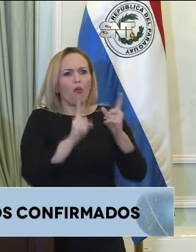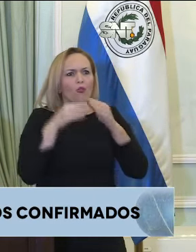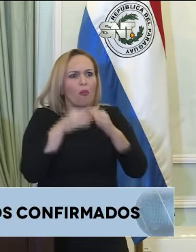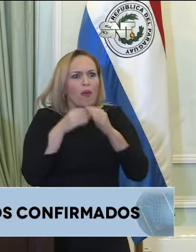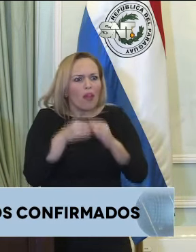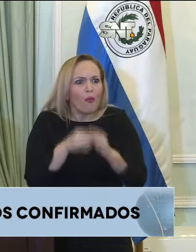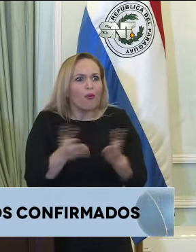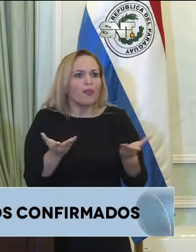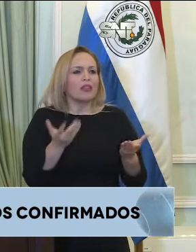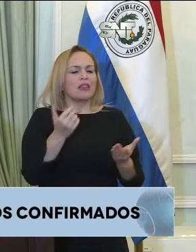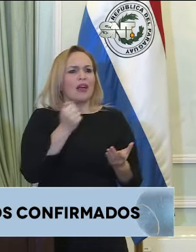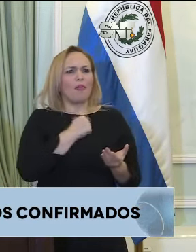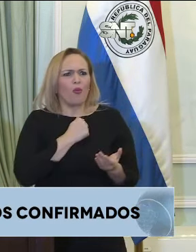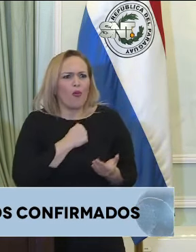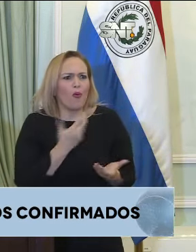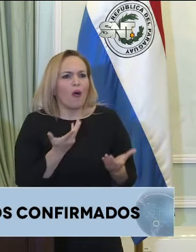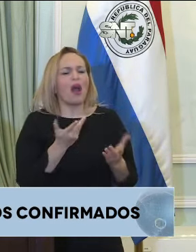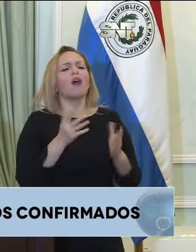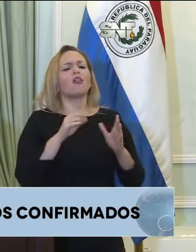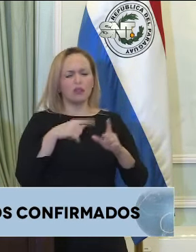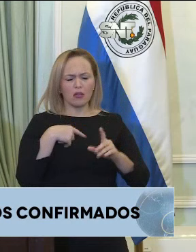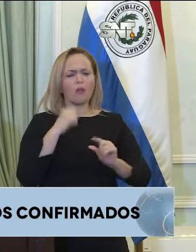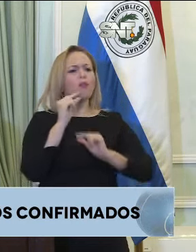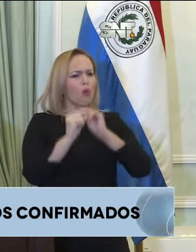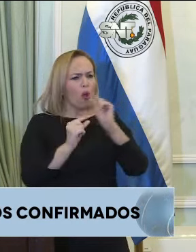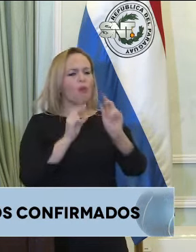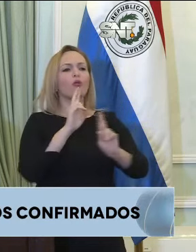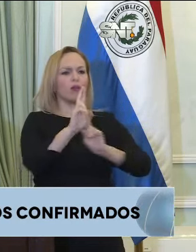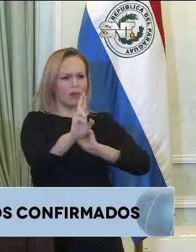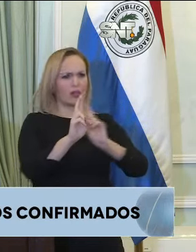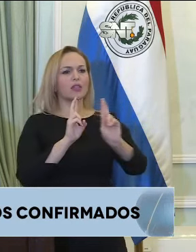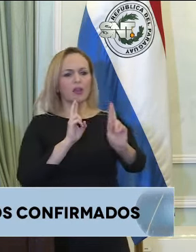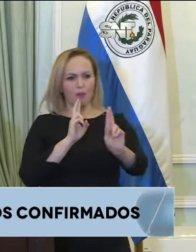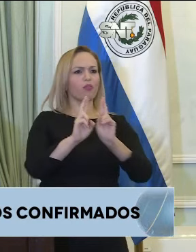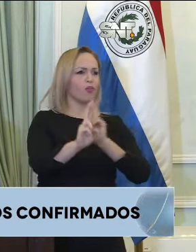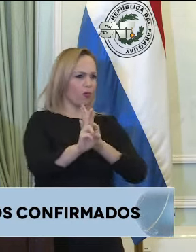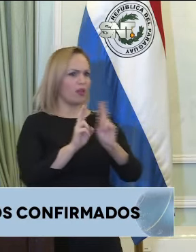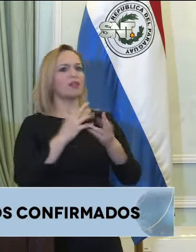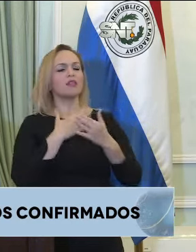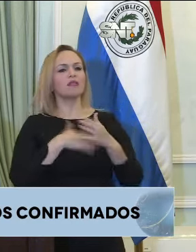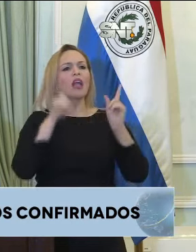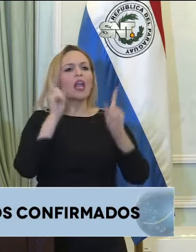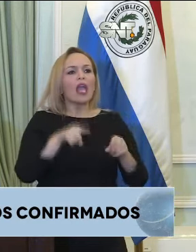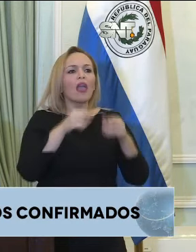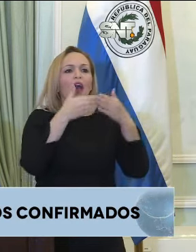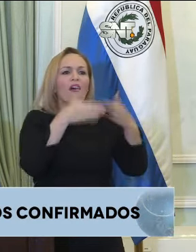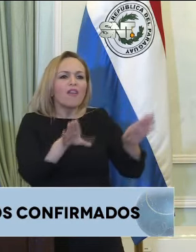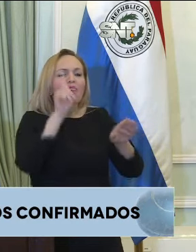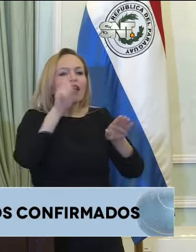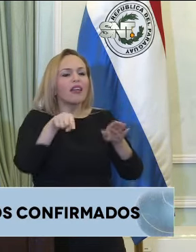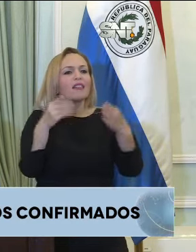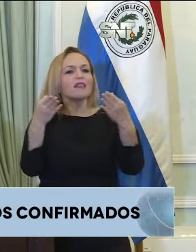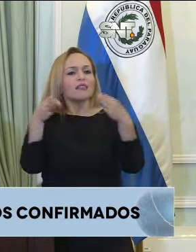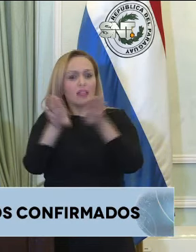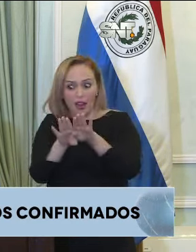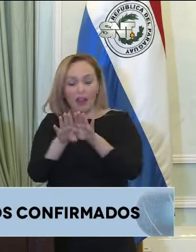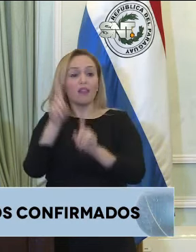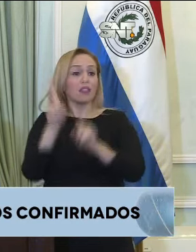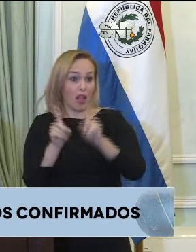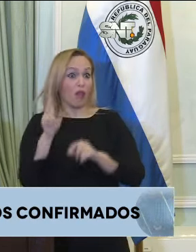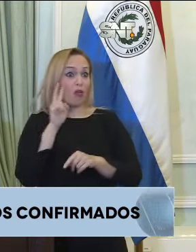preguntas que vamos a tratar de ir desarrollando o contestando en forma específica las industrias de los comercios. Aquí está lo que acabo de